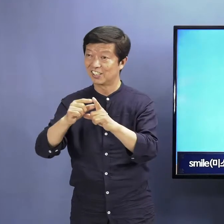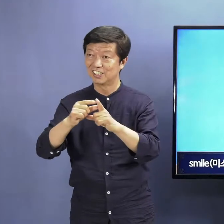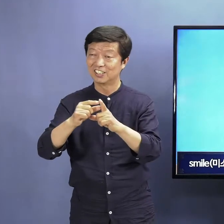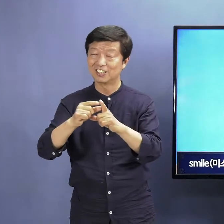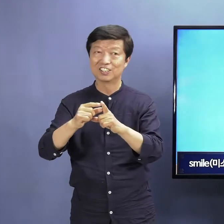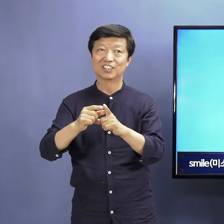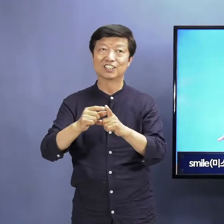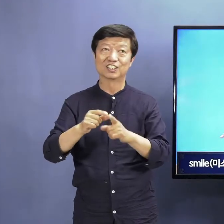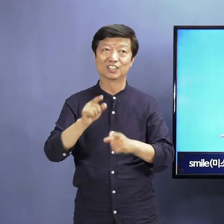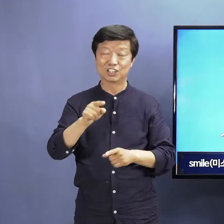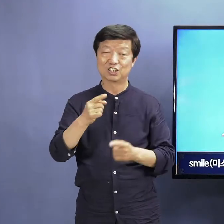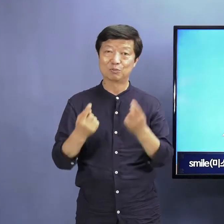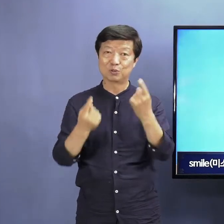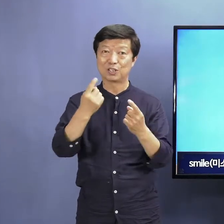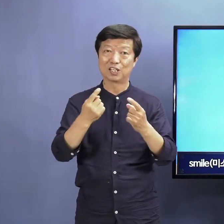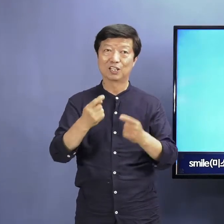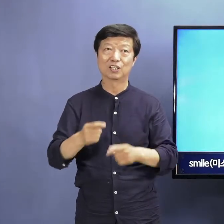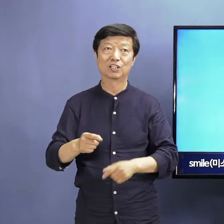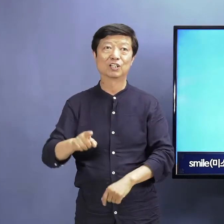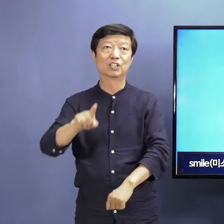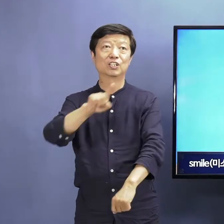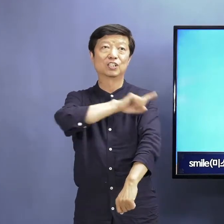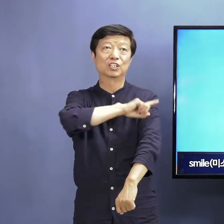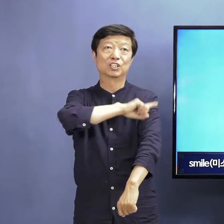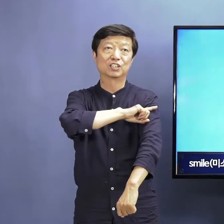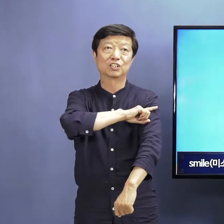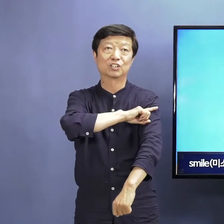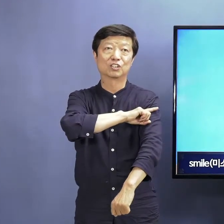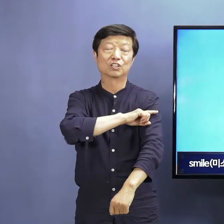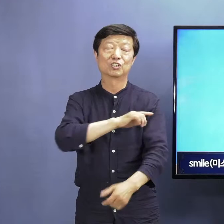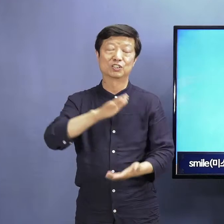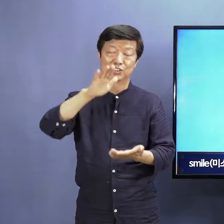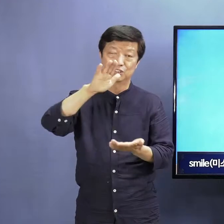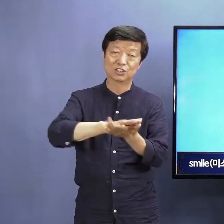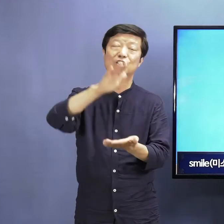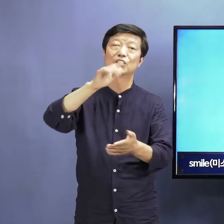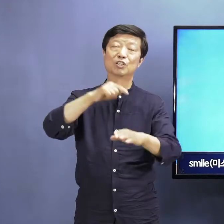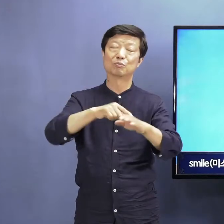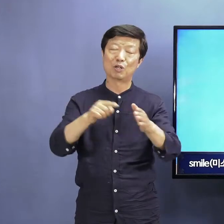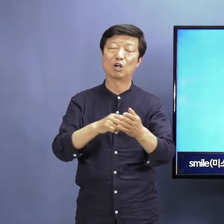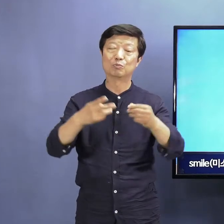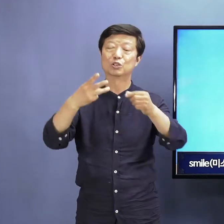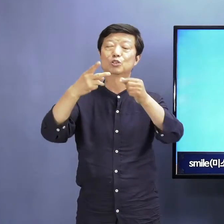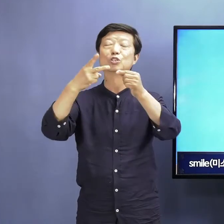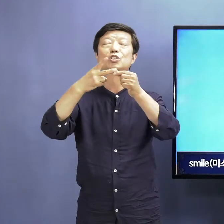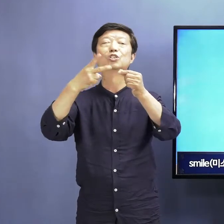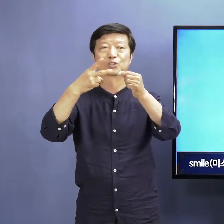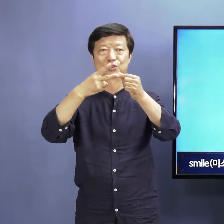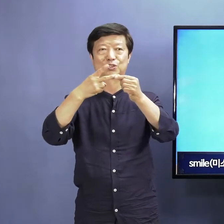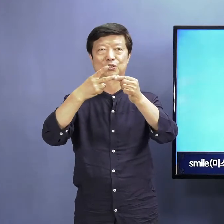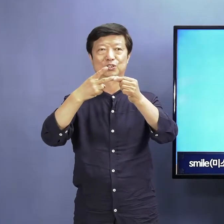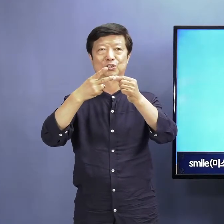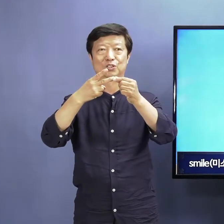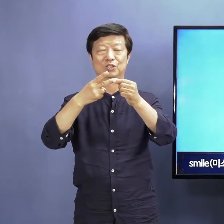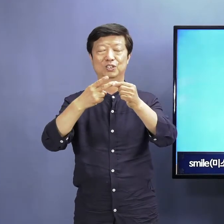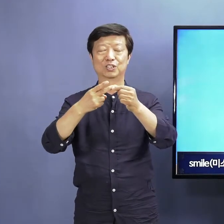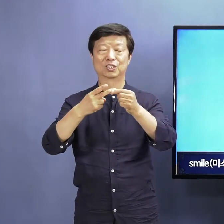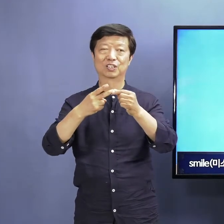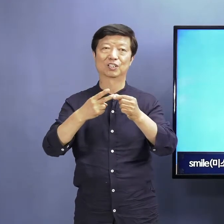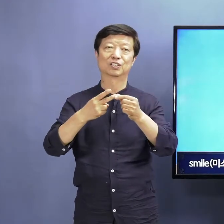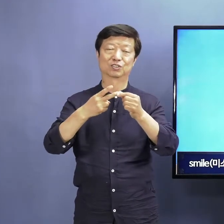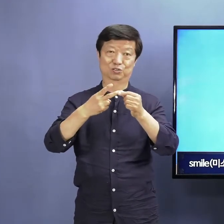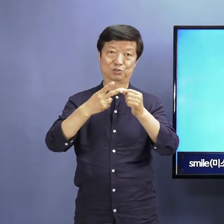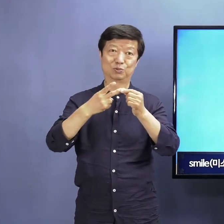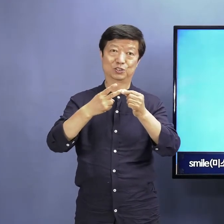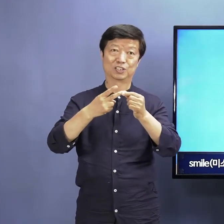이런 것보다 먼저 뭐예요? 패션, 열정이라는 단어를 가장 아름다운 단어의 두